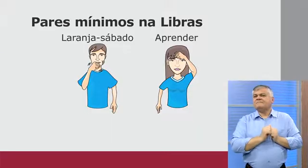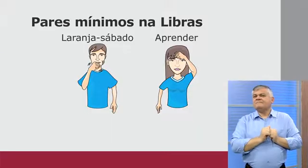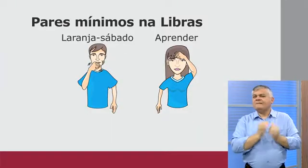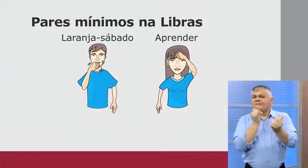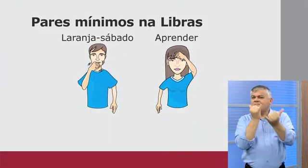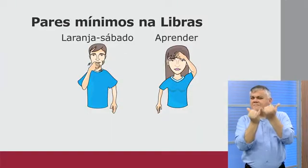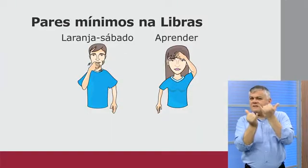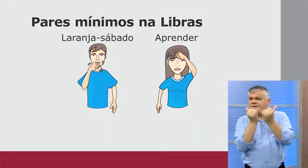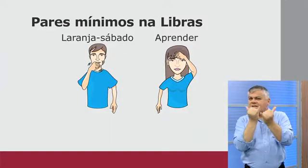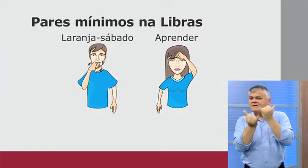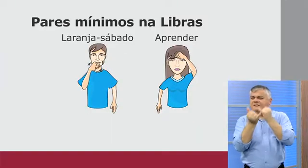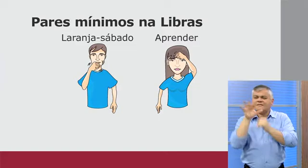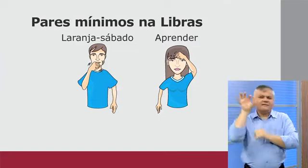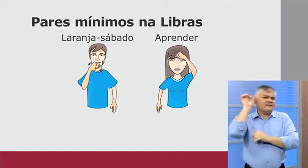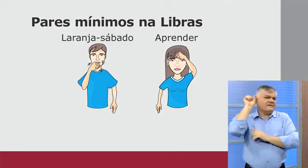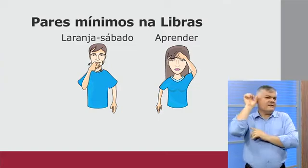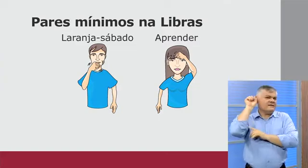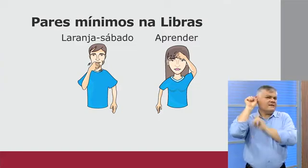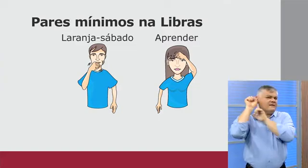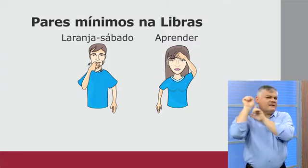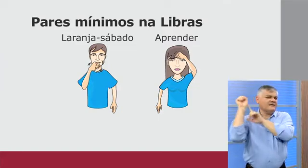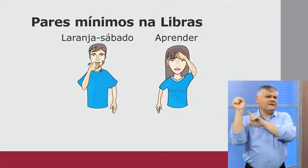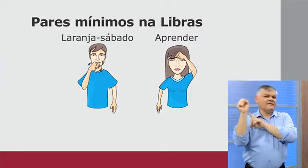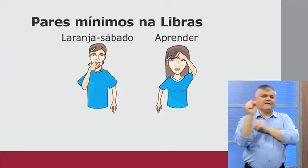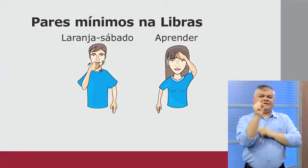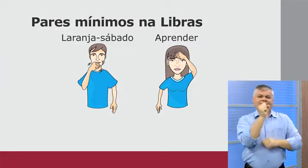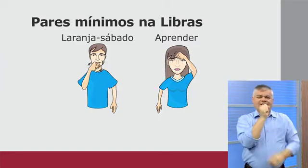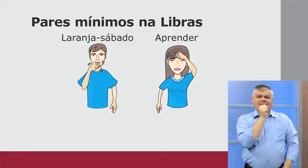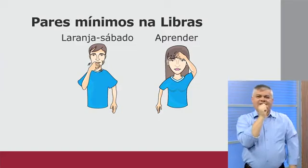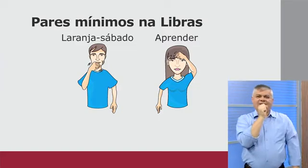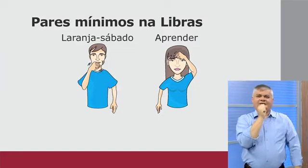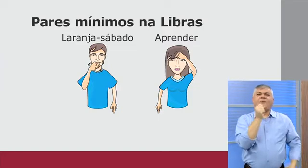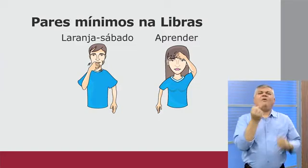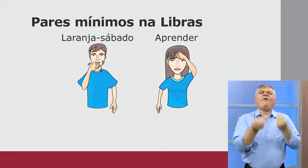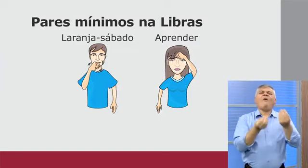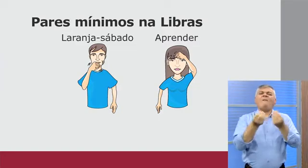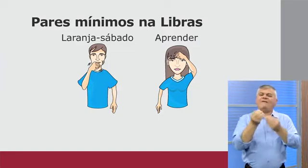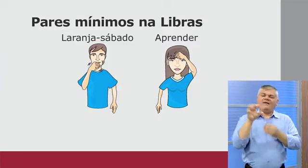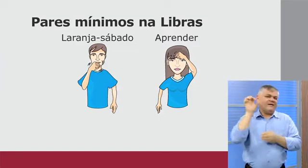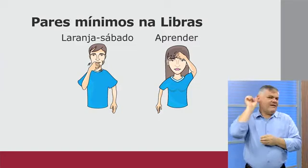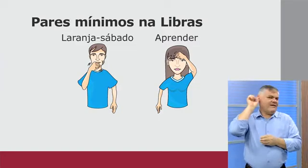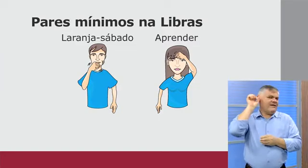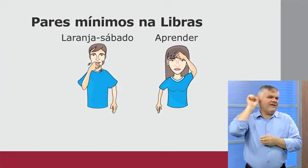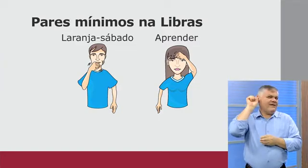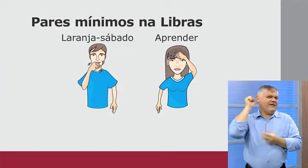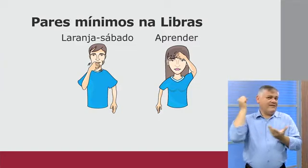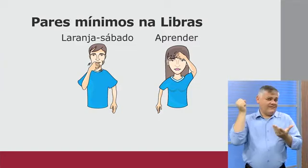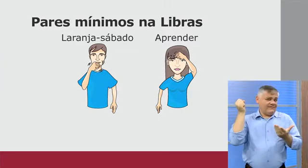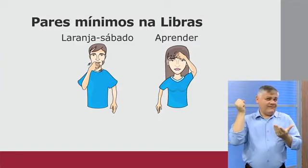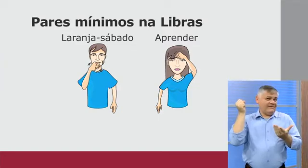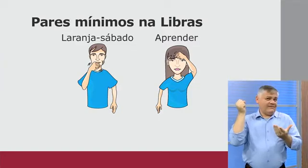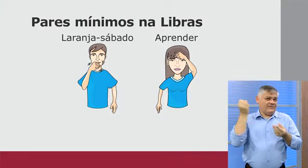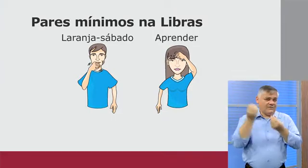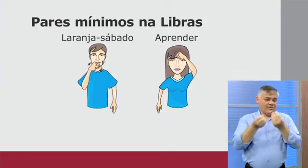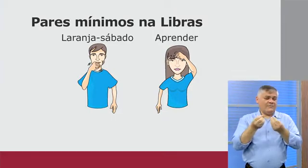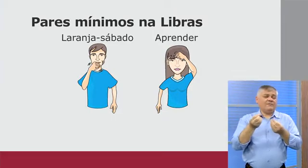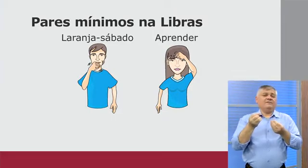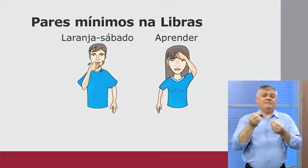com esse sinal, acontece o sinal de sábado e aprender. Como vocês acham que é esse sinal? Esses dois sinais, sábado e